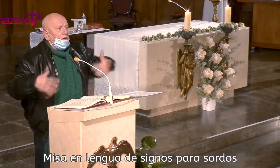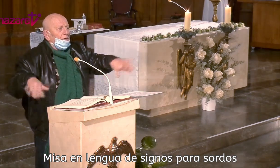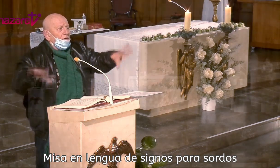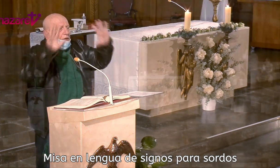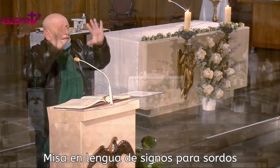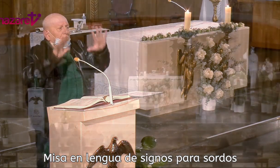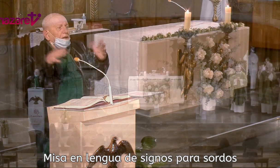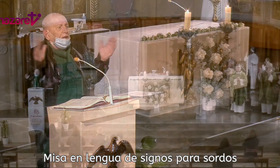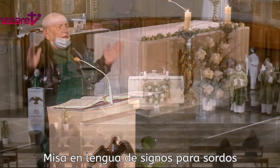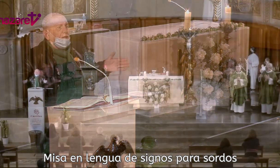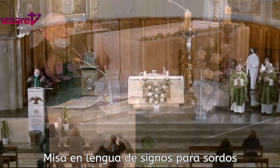aleluya,